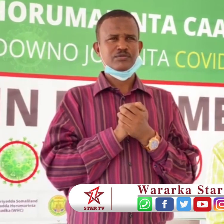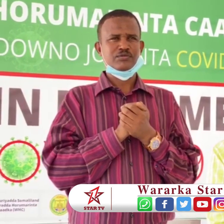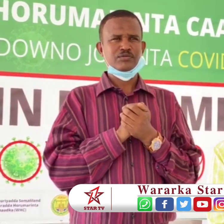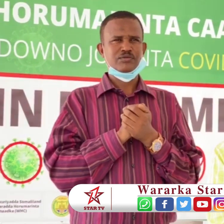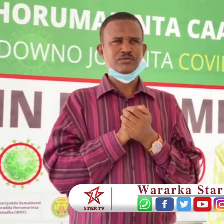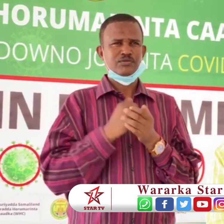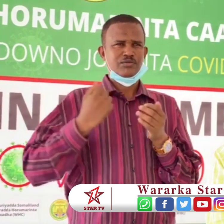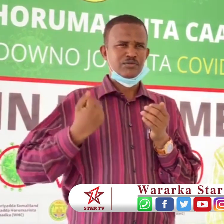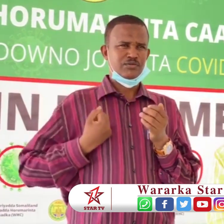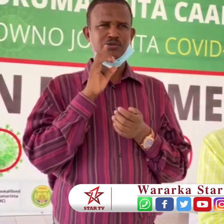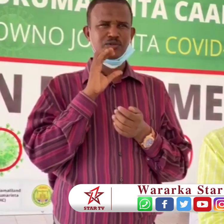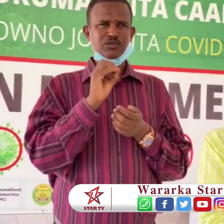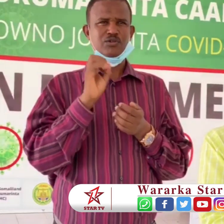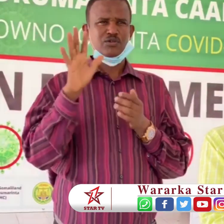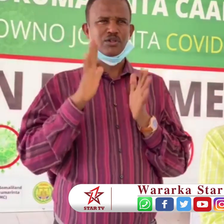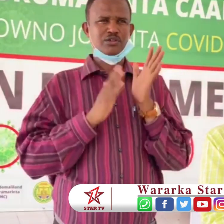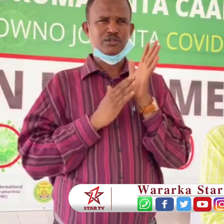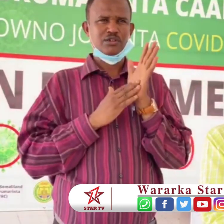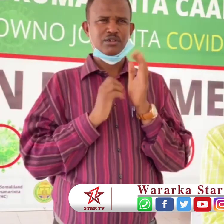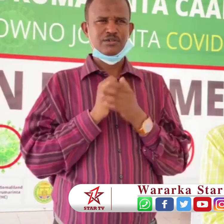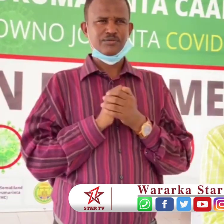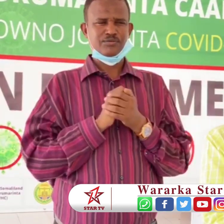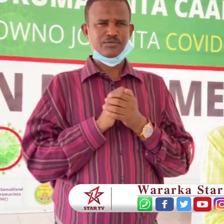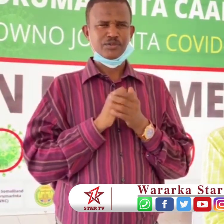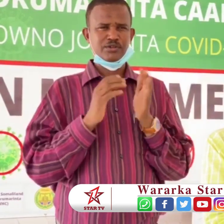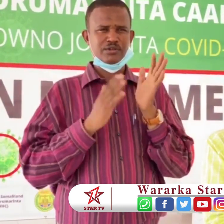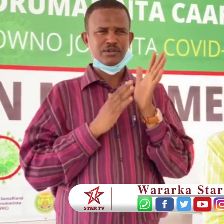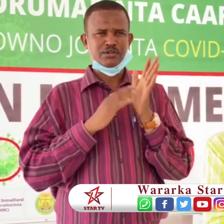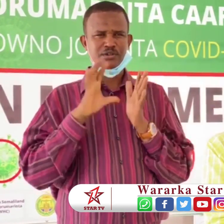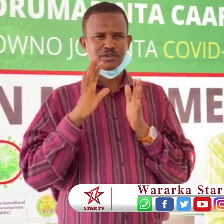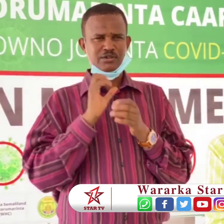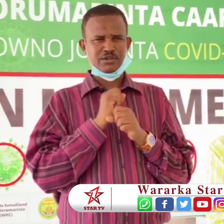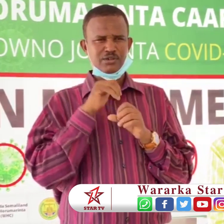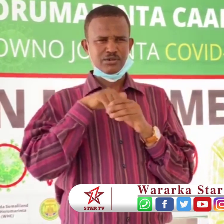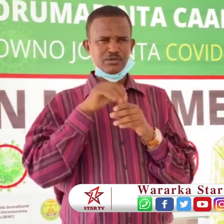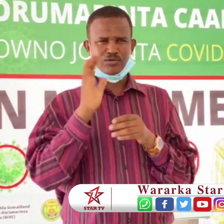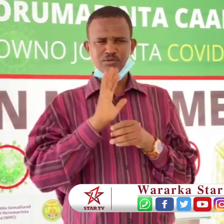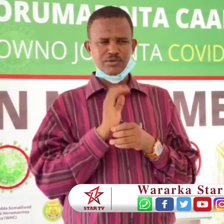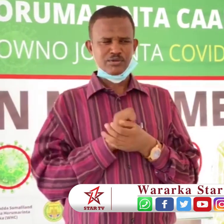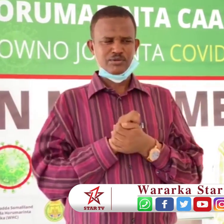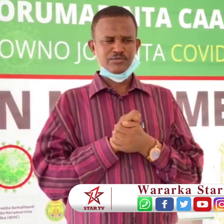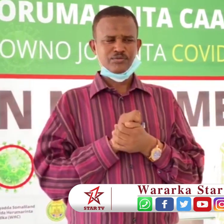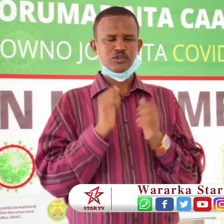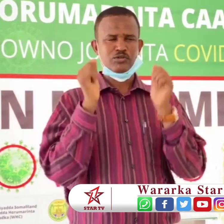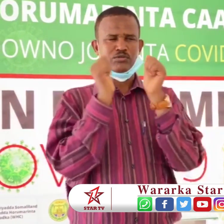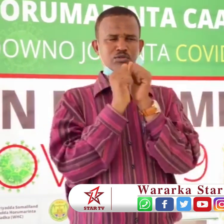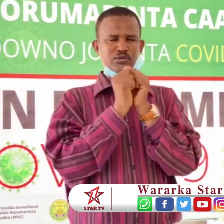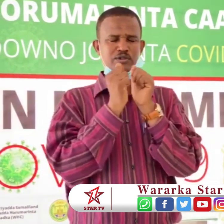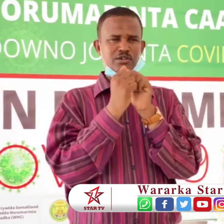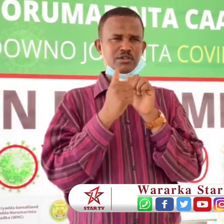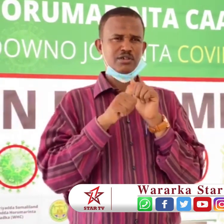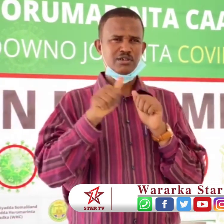3 waa dhedi ilaa 9 jirna kuma jiro laakiin 10 jir ilaa 19 jir ayaa 1 qof ku